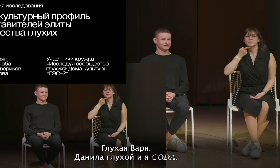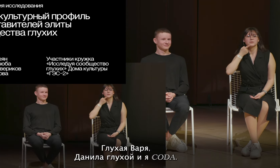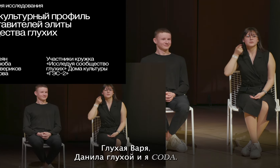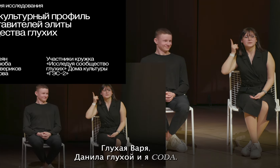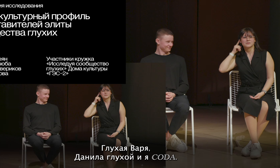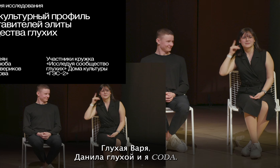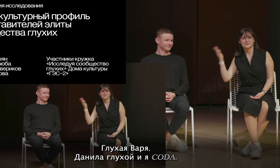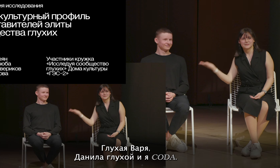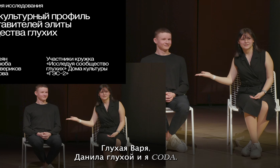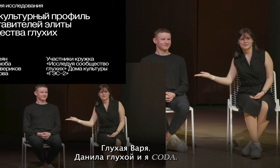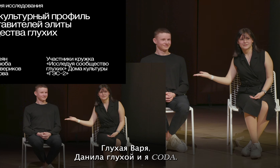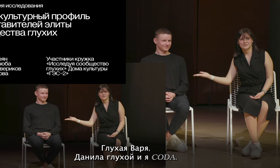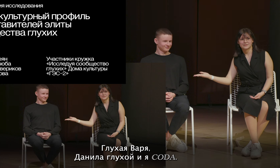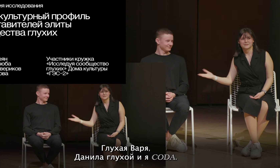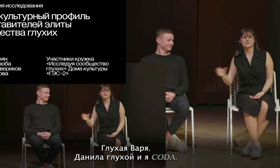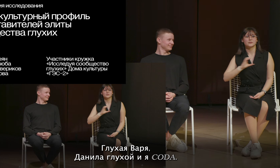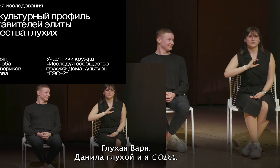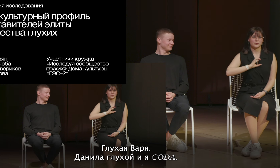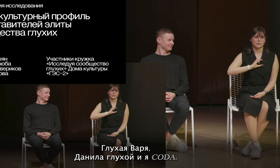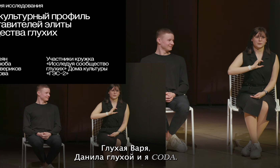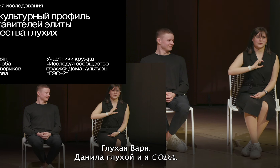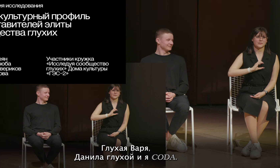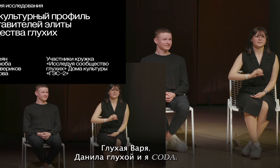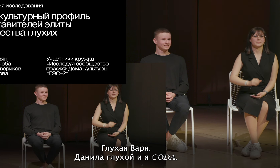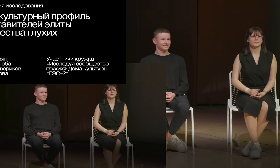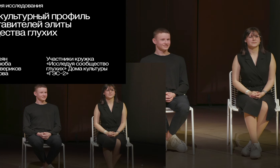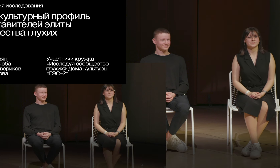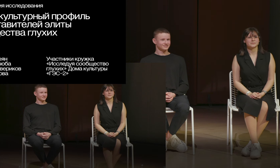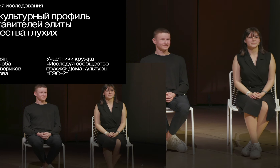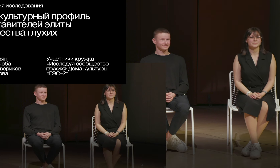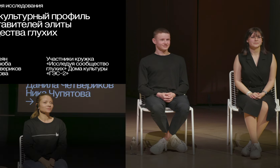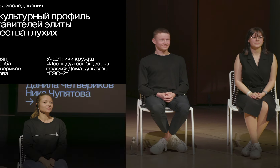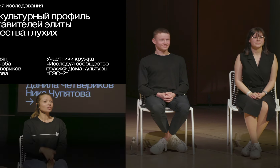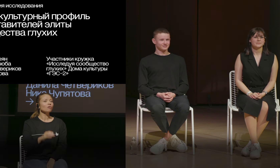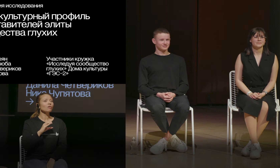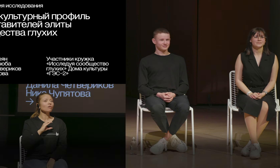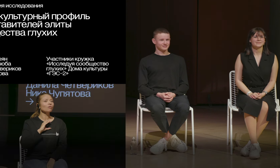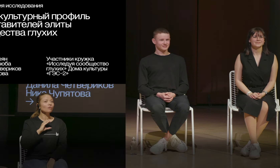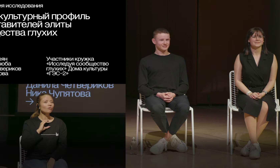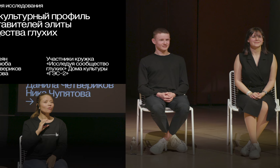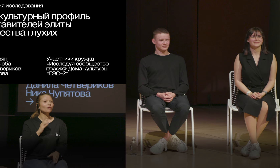Глухая, Аня, глухой, я Кода, Данила глухой и я Кода.